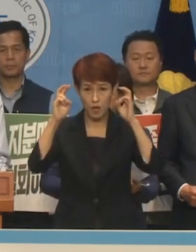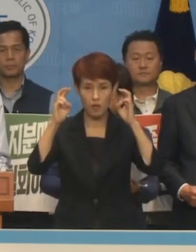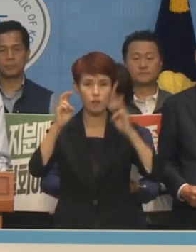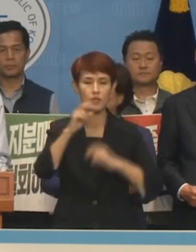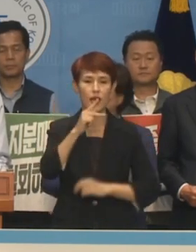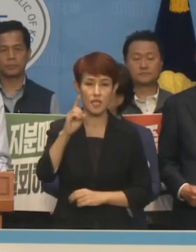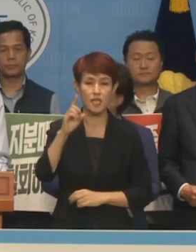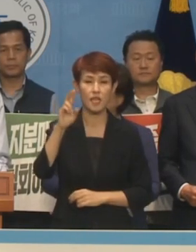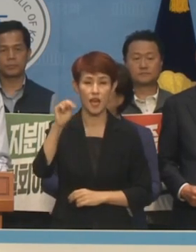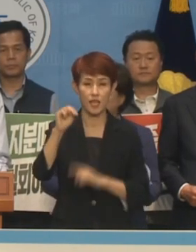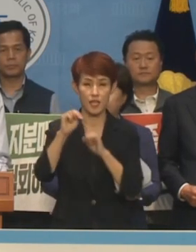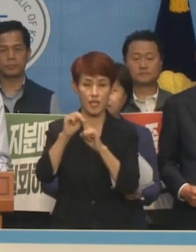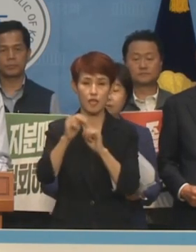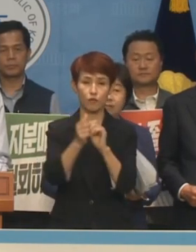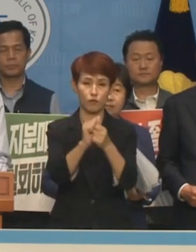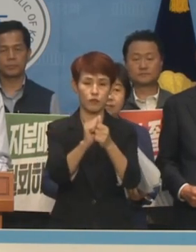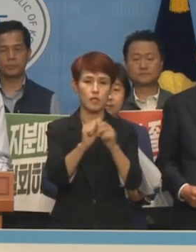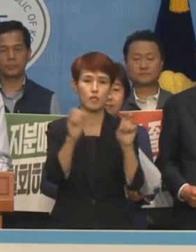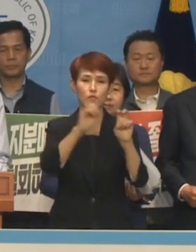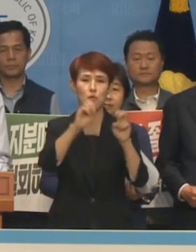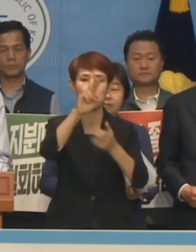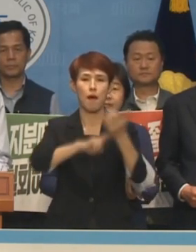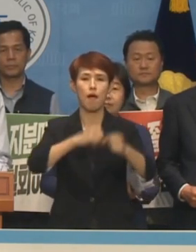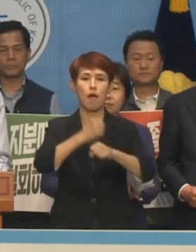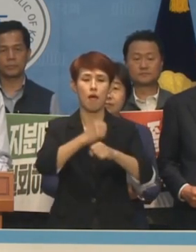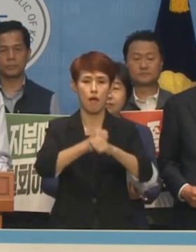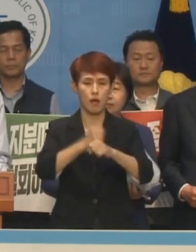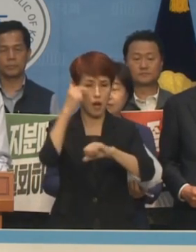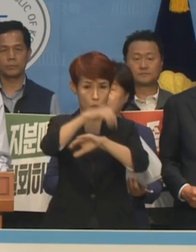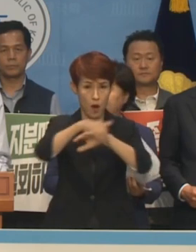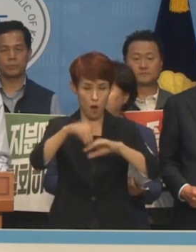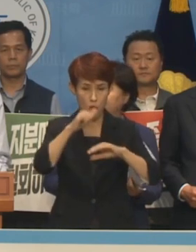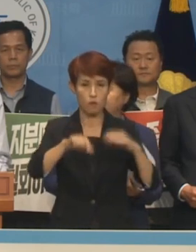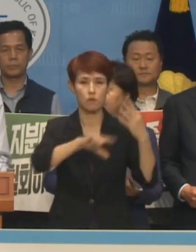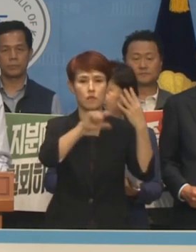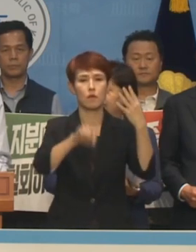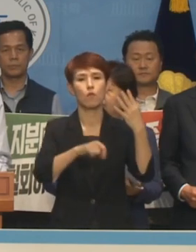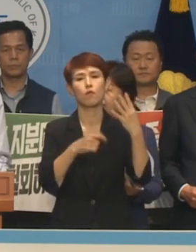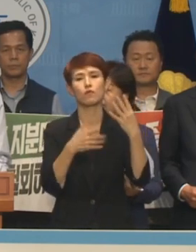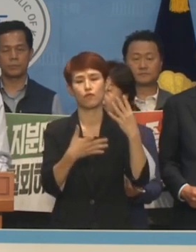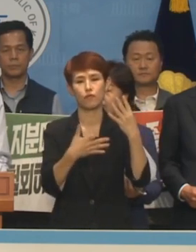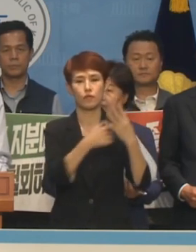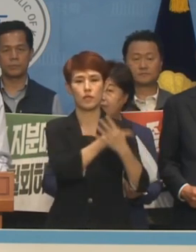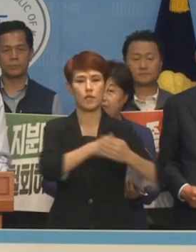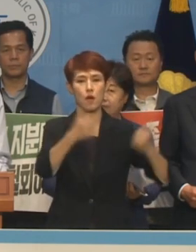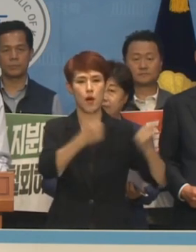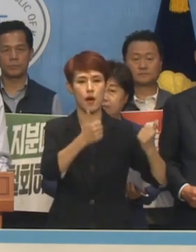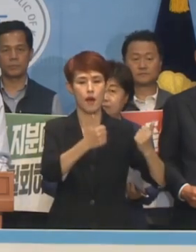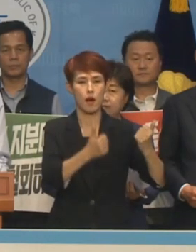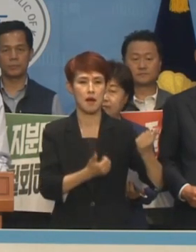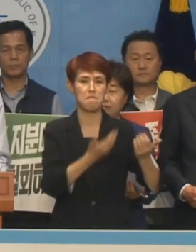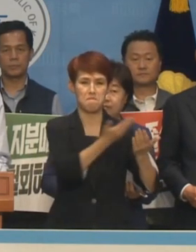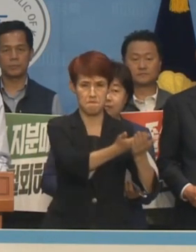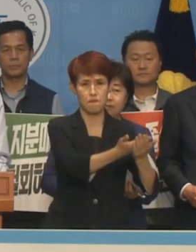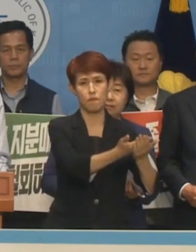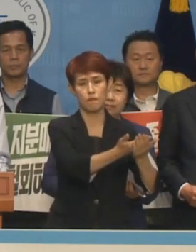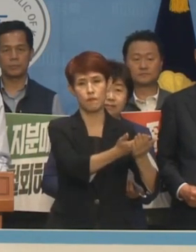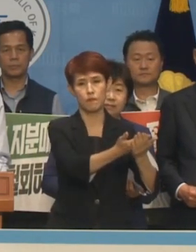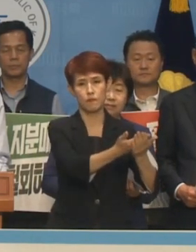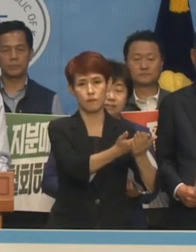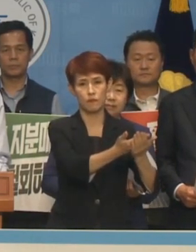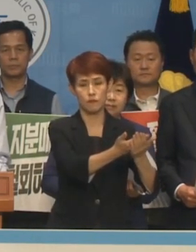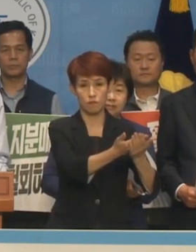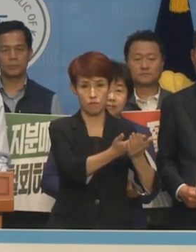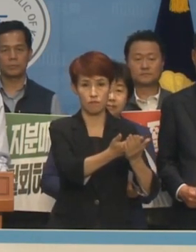KDN의 지분 20%를 하겠다는 계획을 수립하고 오는 4월 19일 이사회 안건 상정을 예고하고 있습니다.